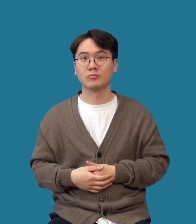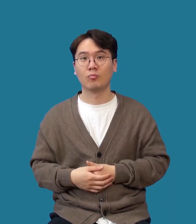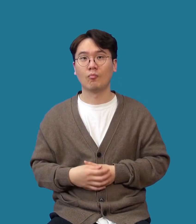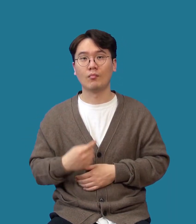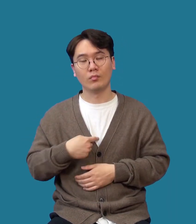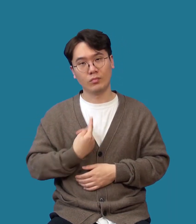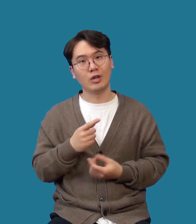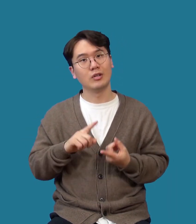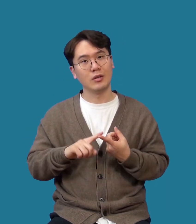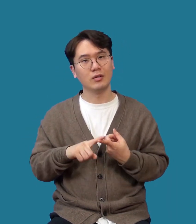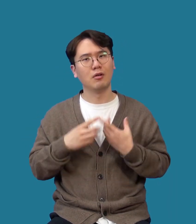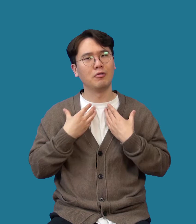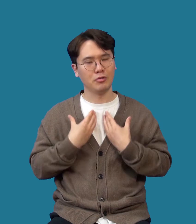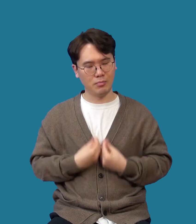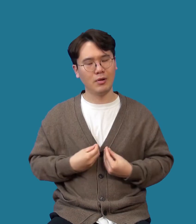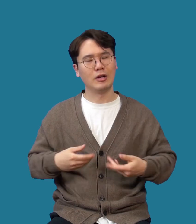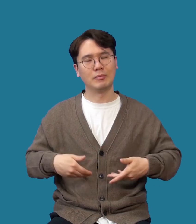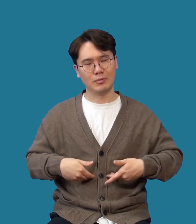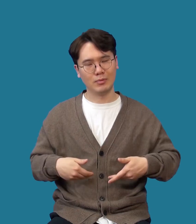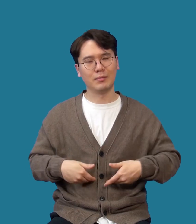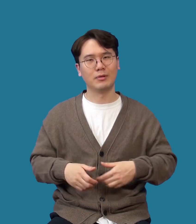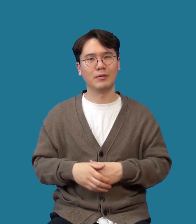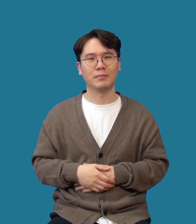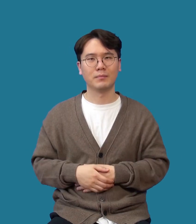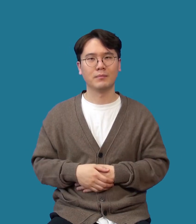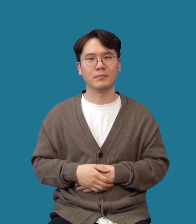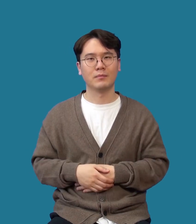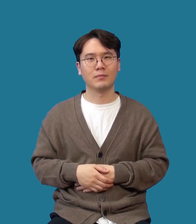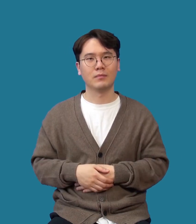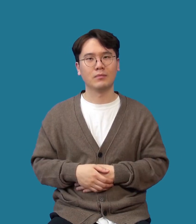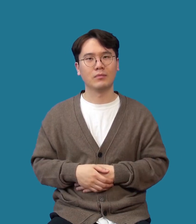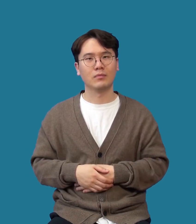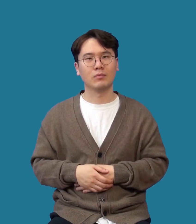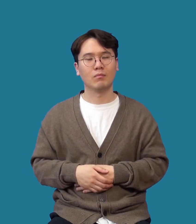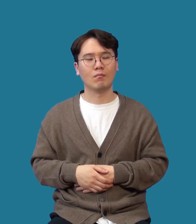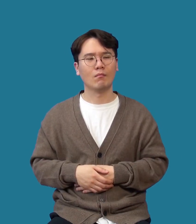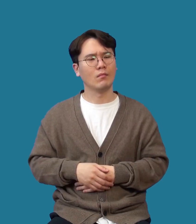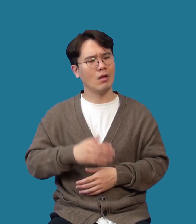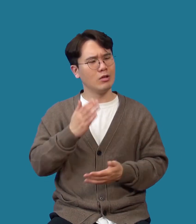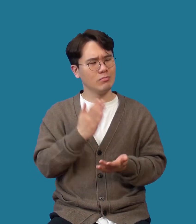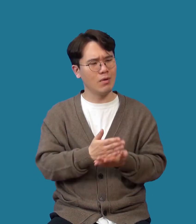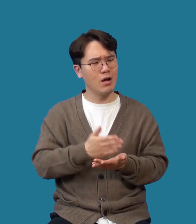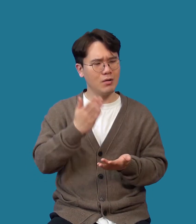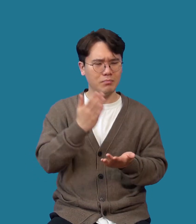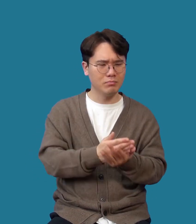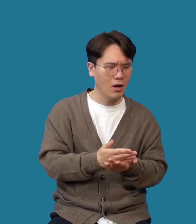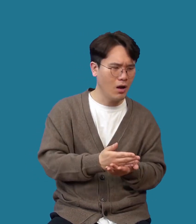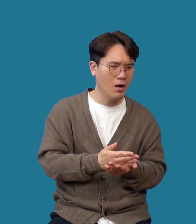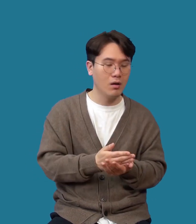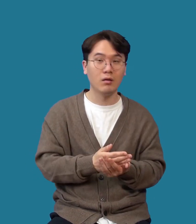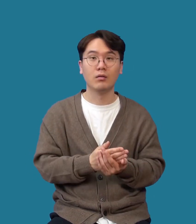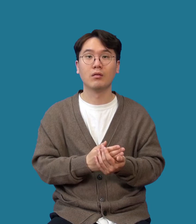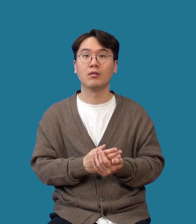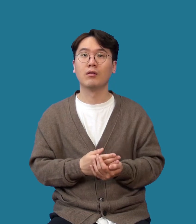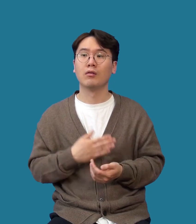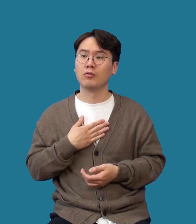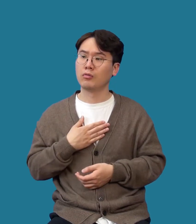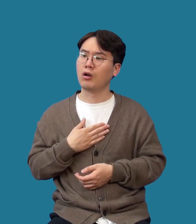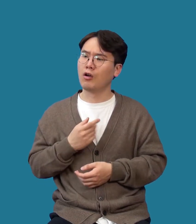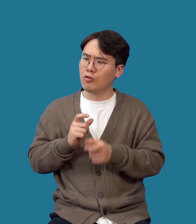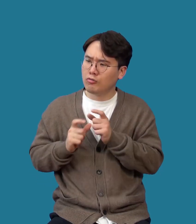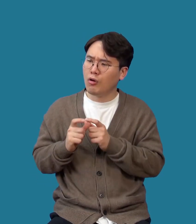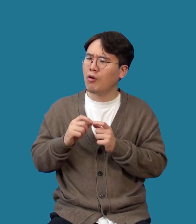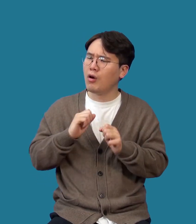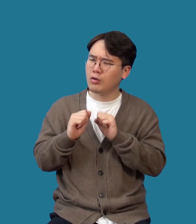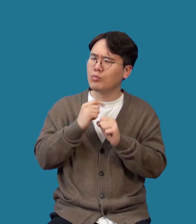자신에 대해서 절망해야 됩니다. 어떻게 하지 말라고 하면 더 하고 싶어하는, 내가 도대체 어떻게 된